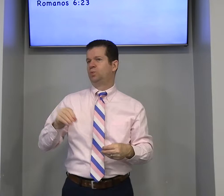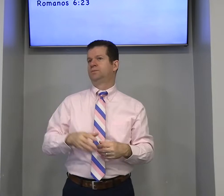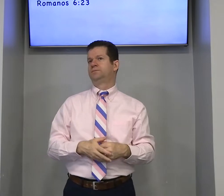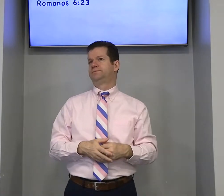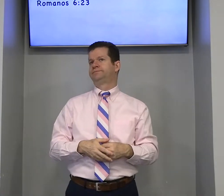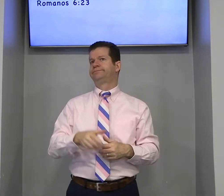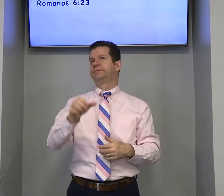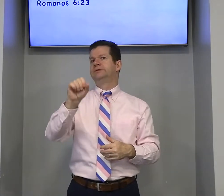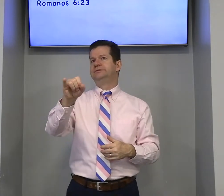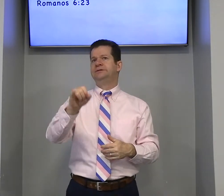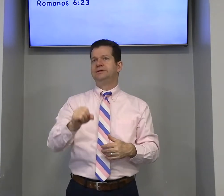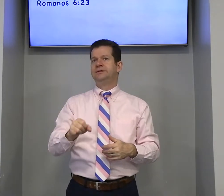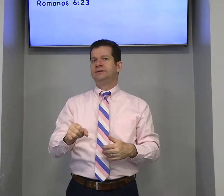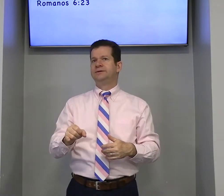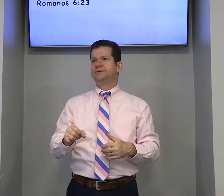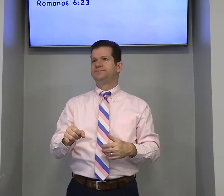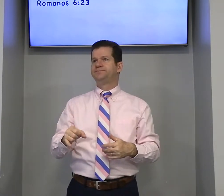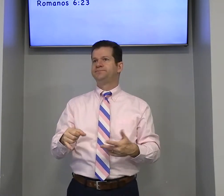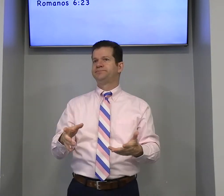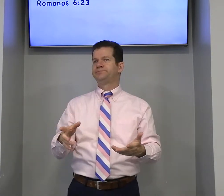consigo a solução e a cura.